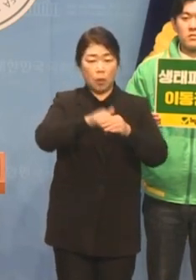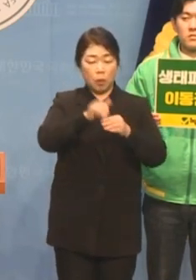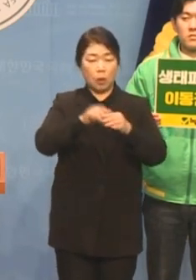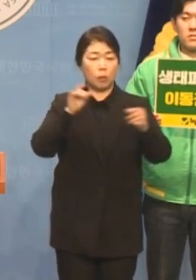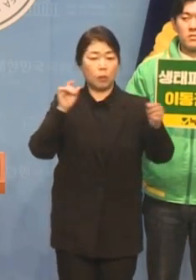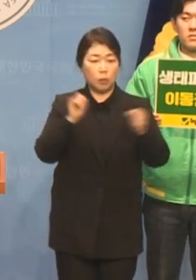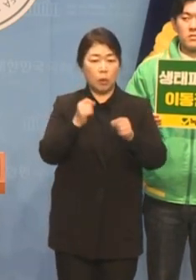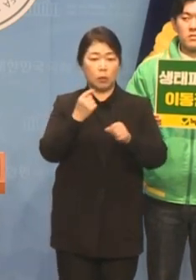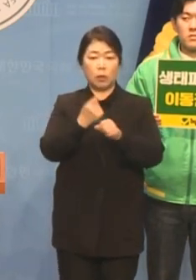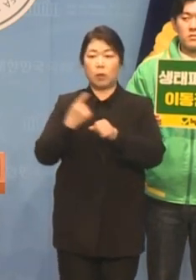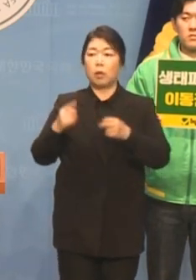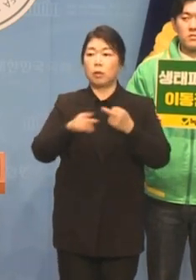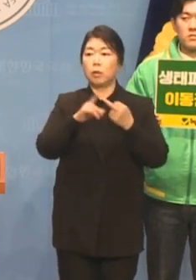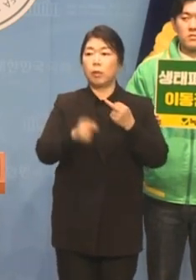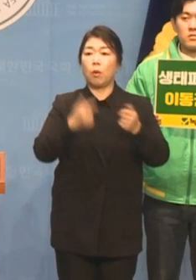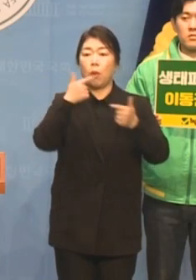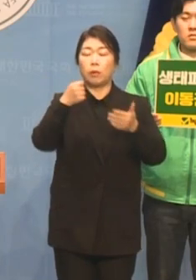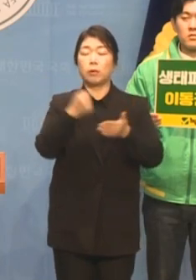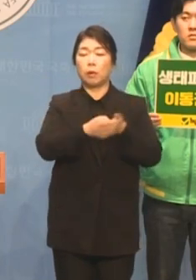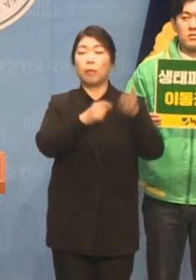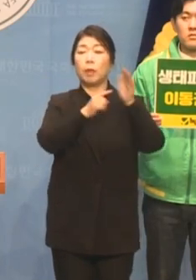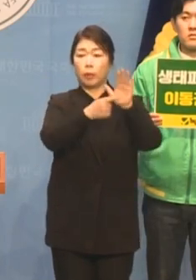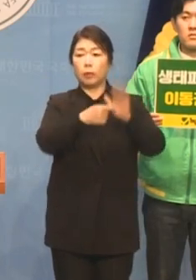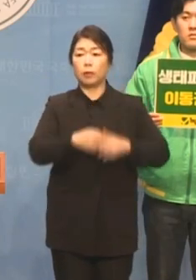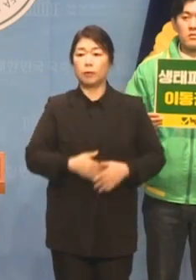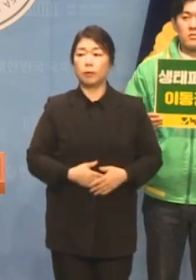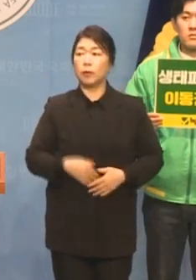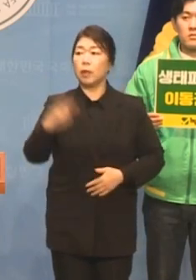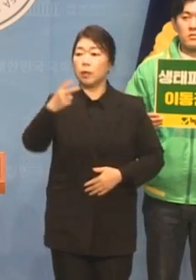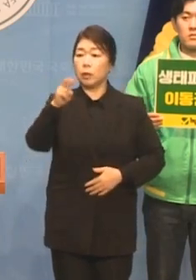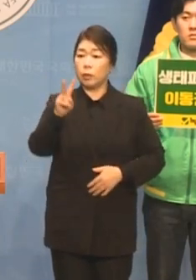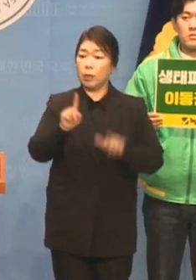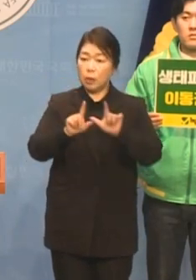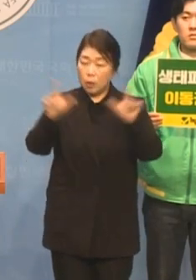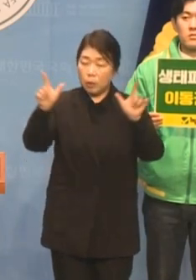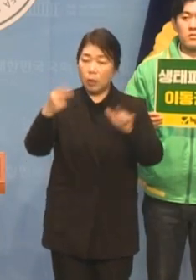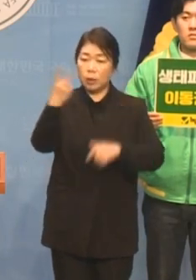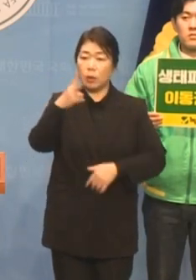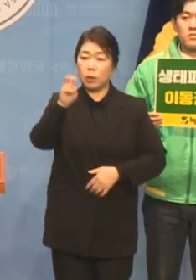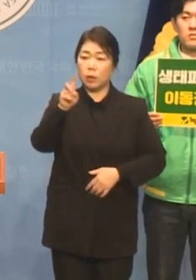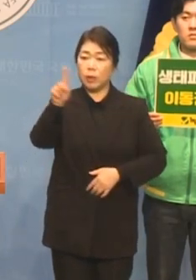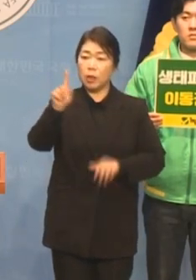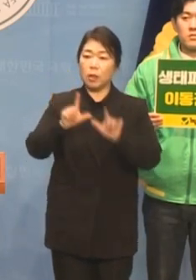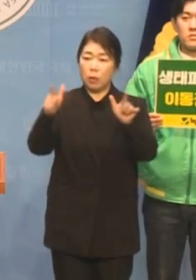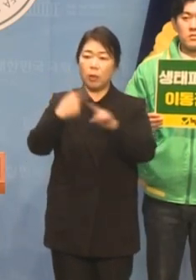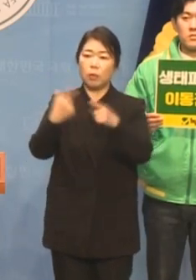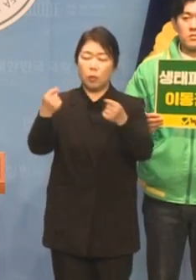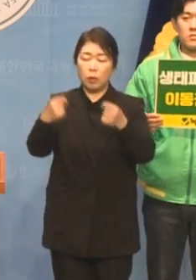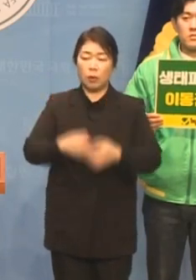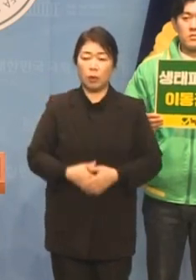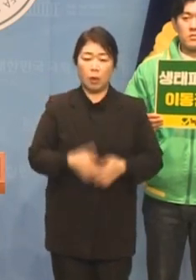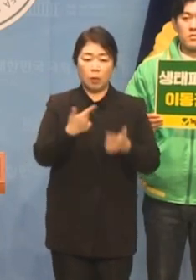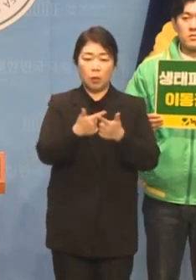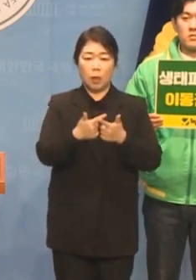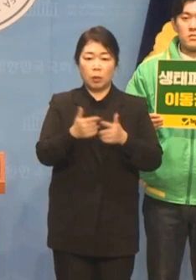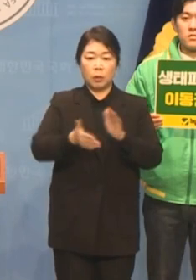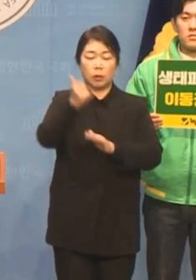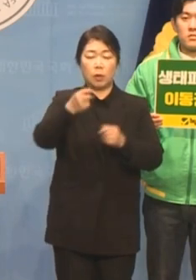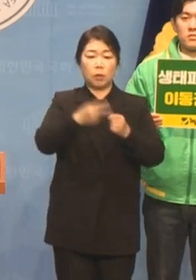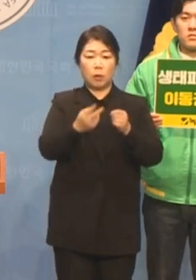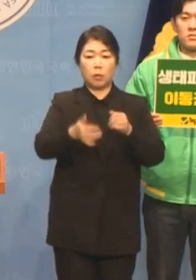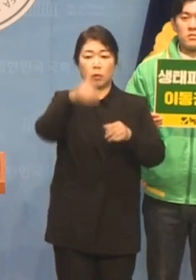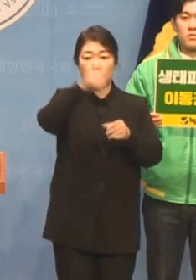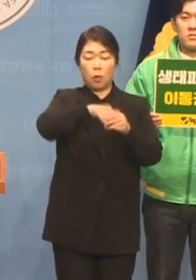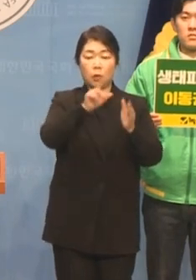12월에 확정 고시 되었기 때문입니다 2021년에도 그랬습니다 부산시장 보궐 선거를 앞두고